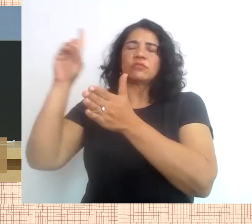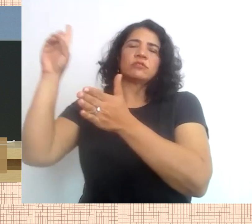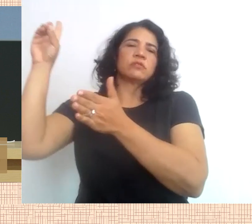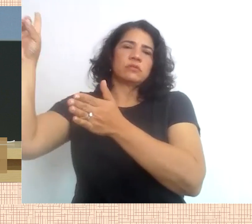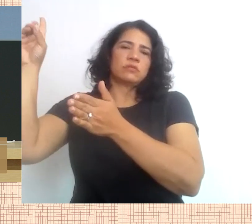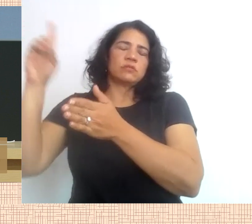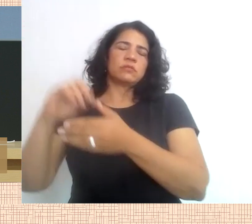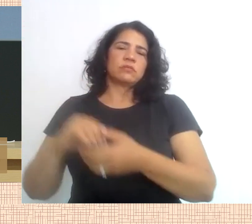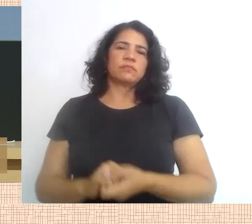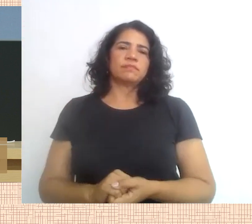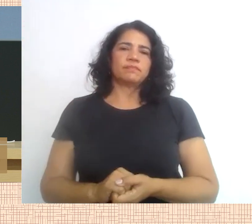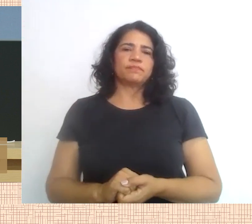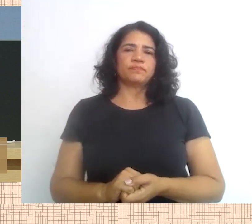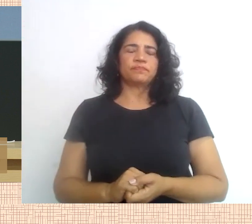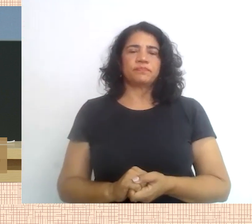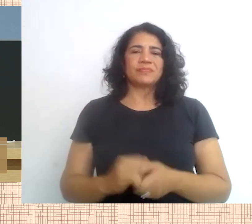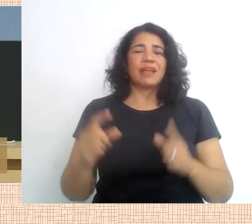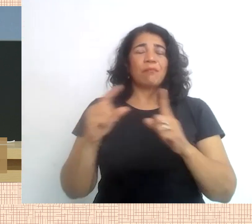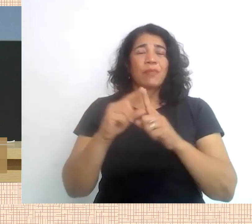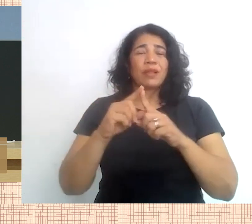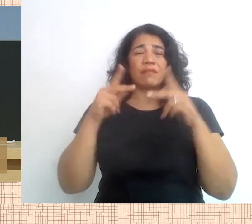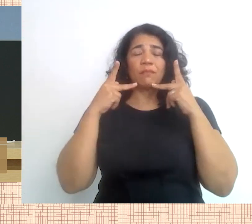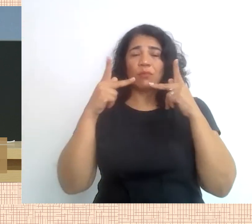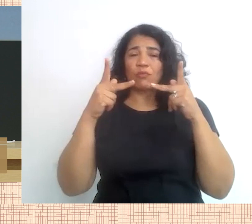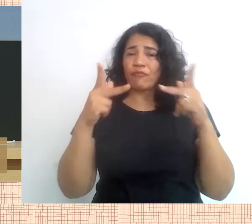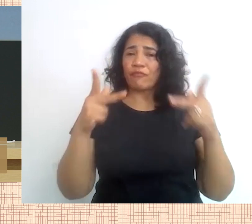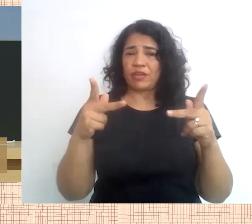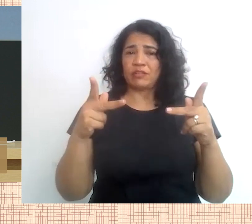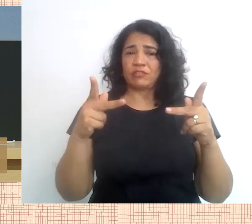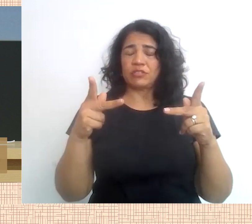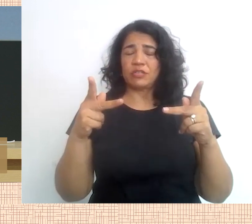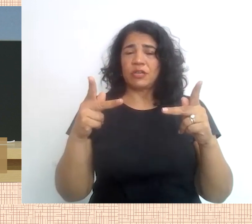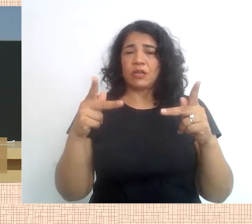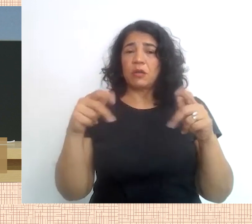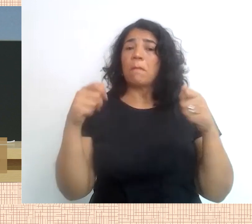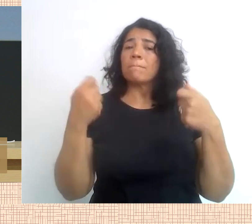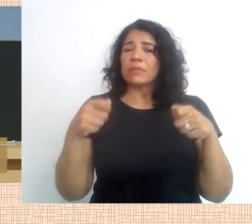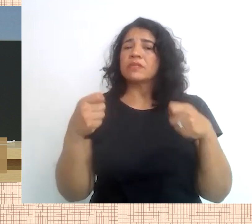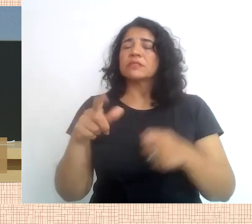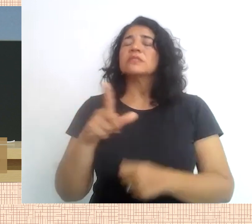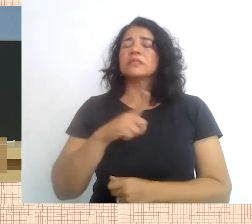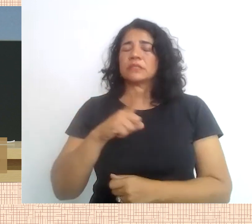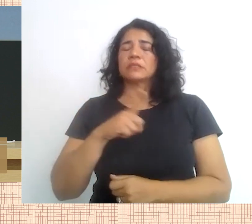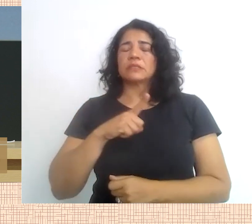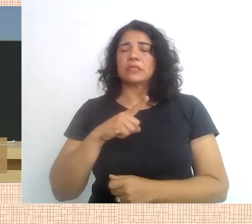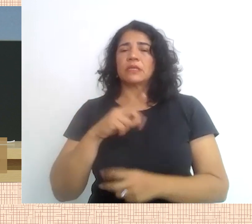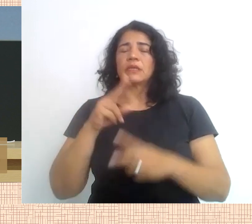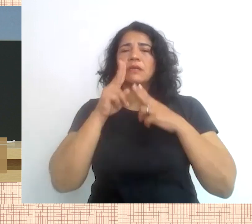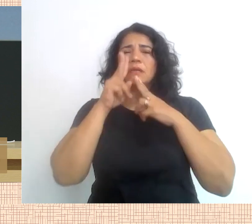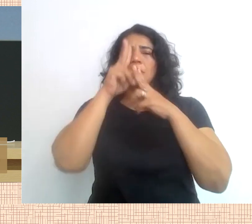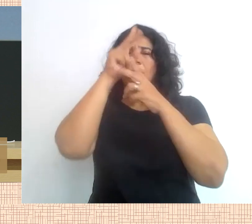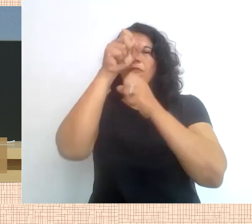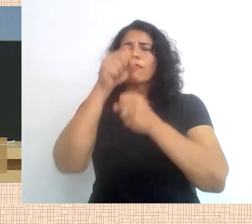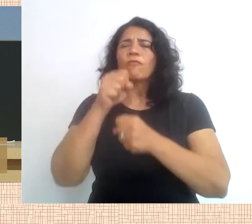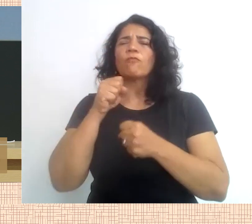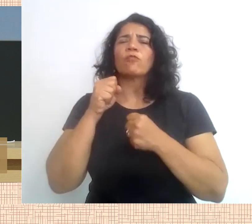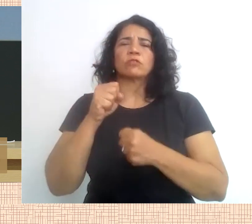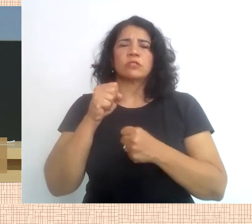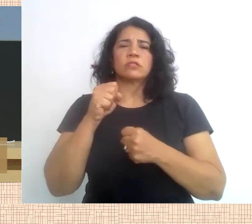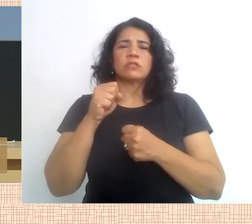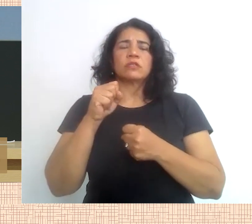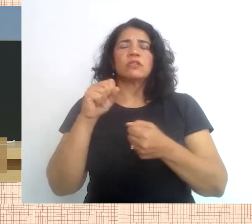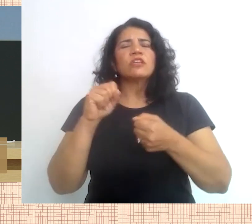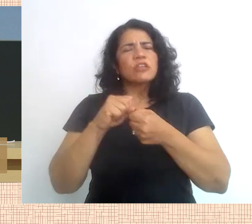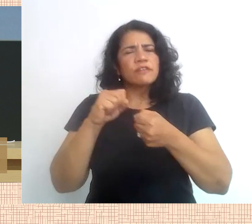força operante do seu poder. Você pode ver, isso é diferente de muitos